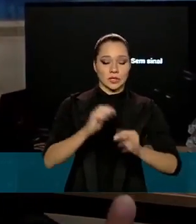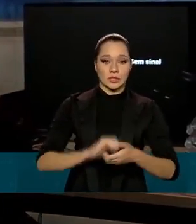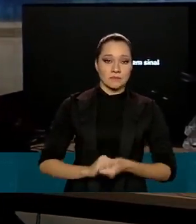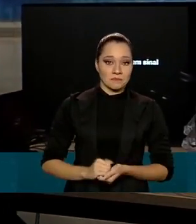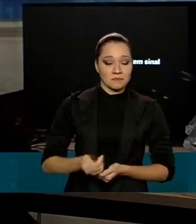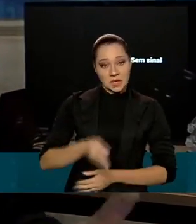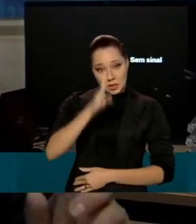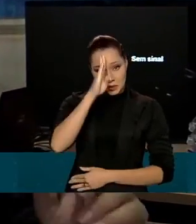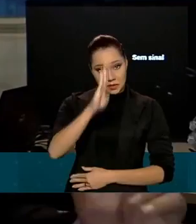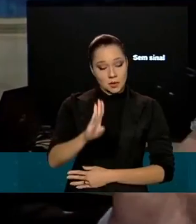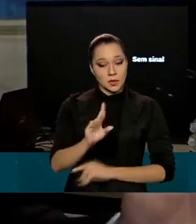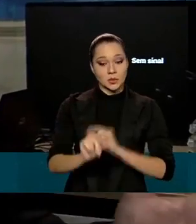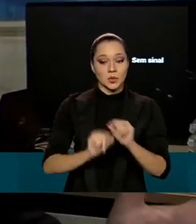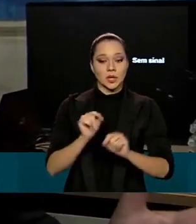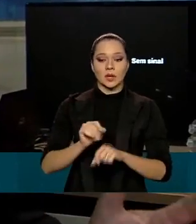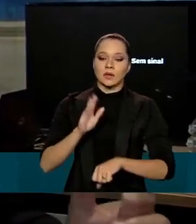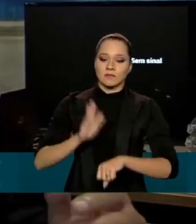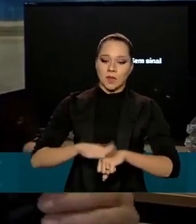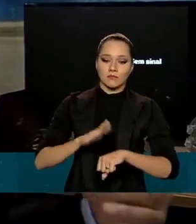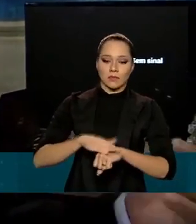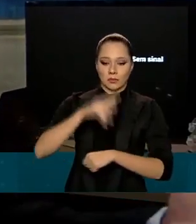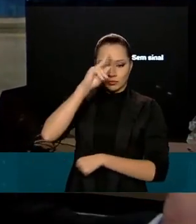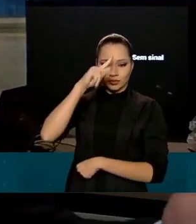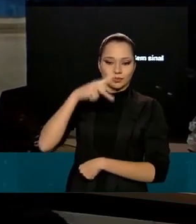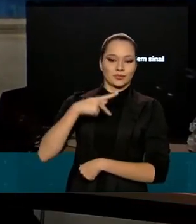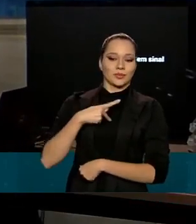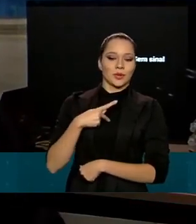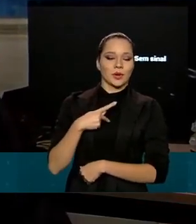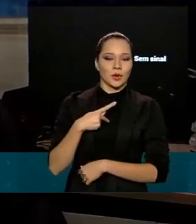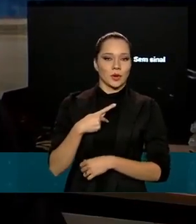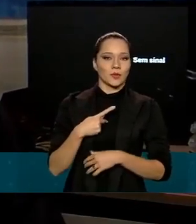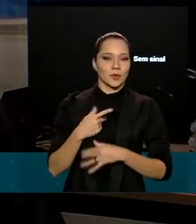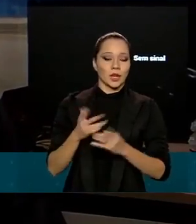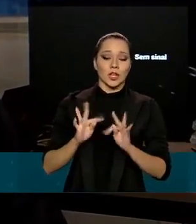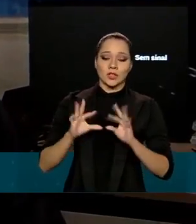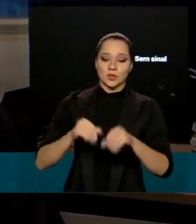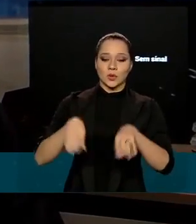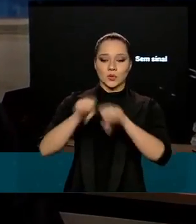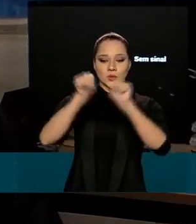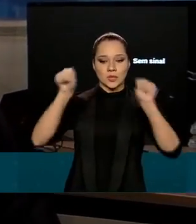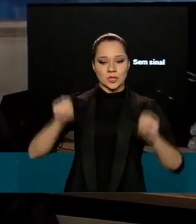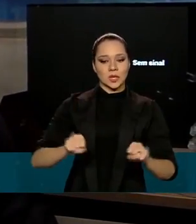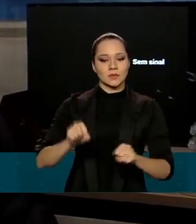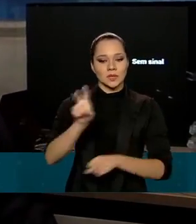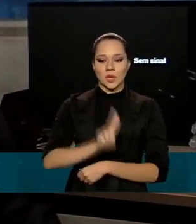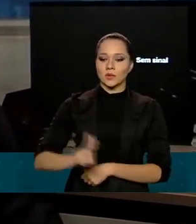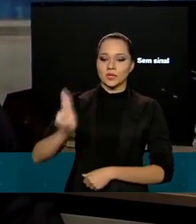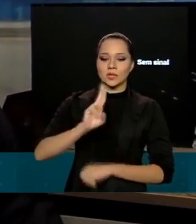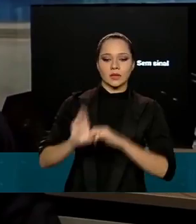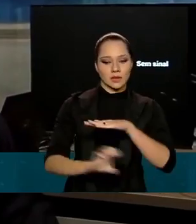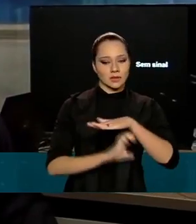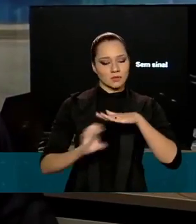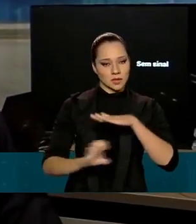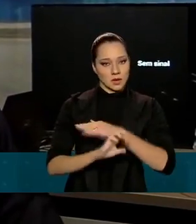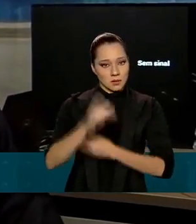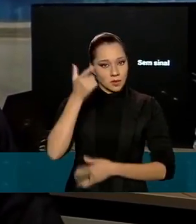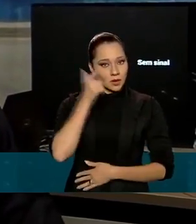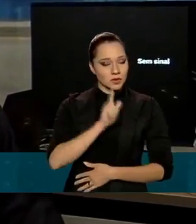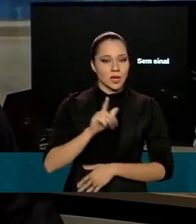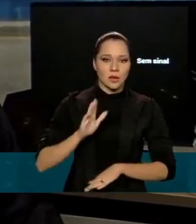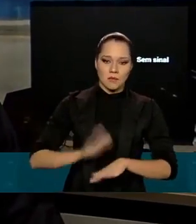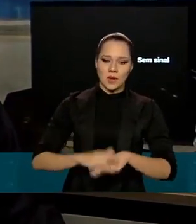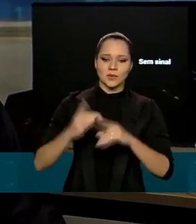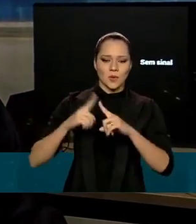e principalmente na automatização, né, de todos os sistemas que são utilizados nas empresas, para que elas sejam